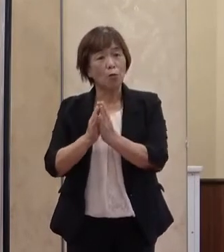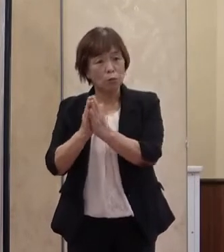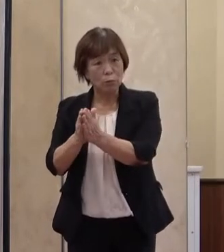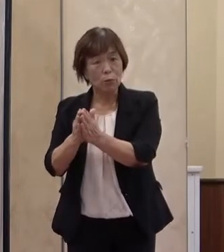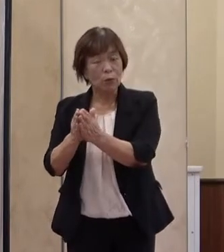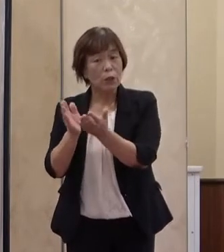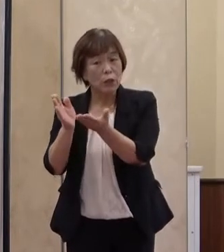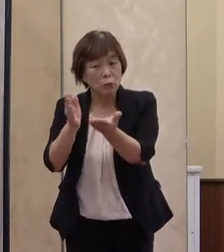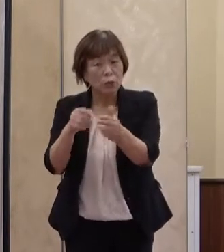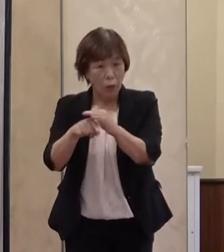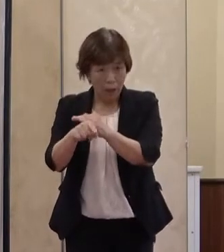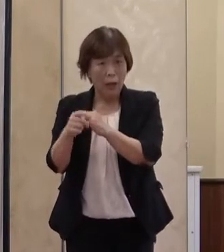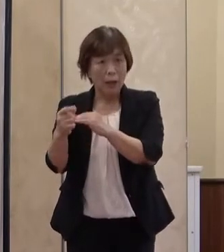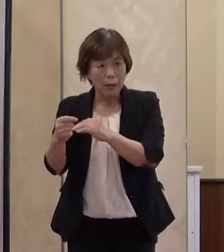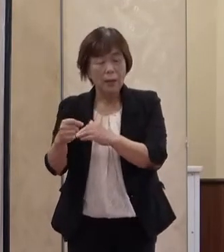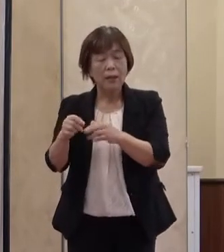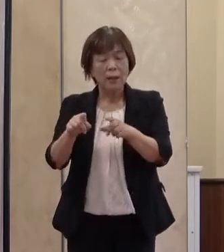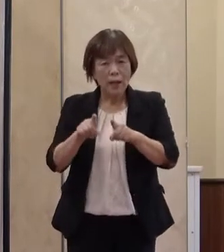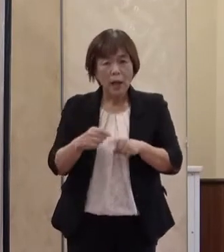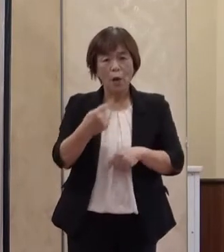して、我々も、